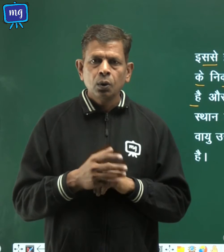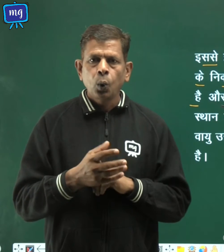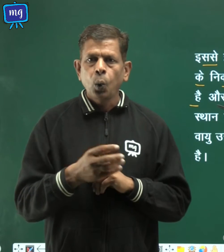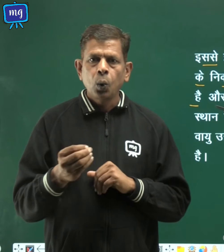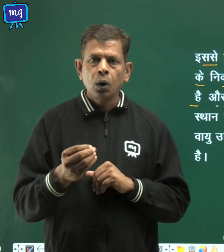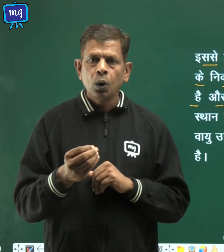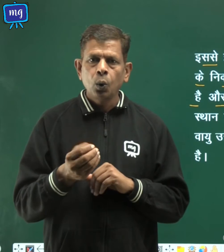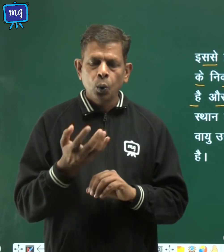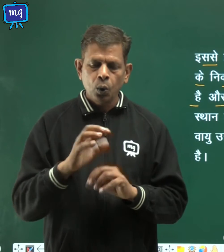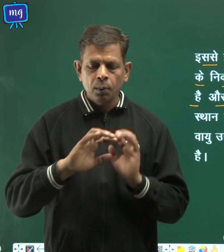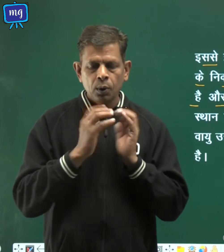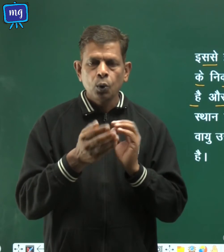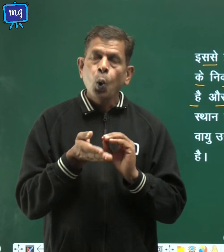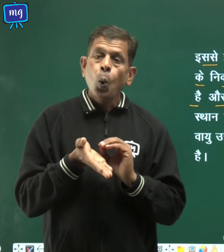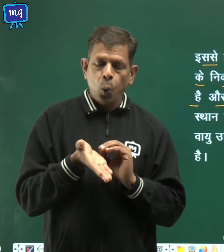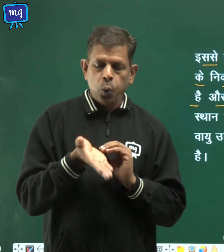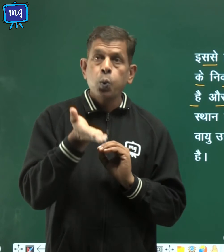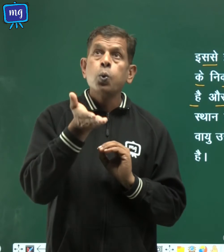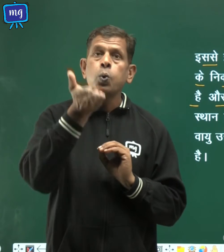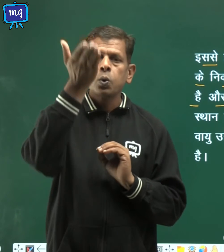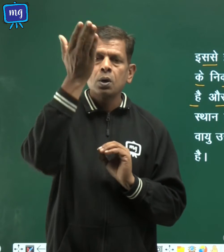और ऊपर उठती है,